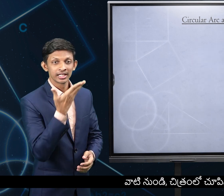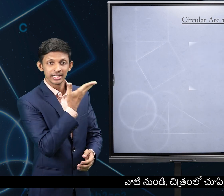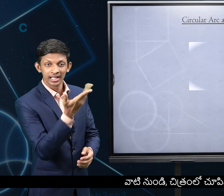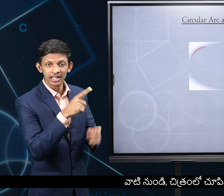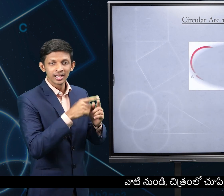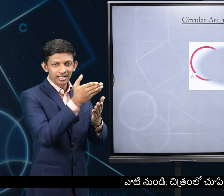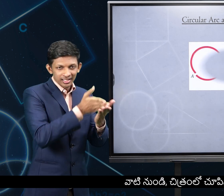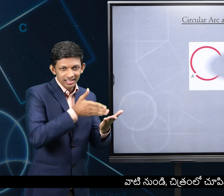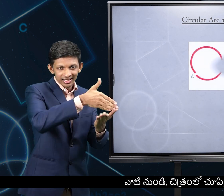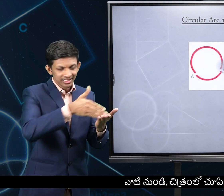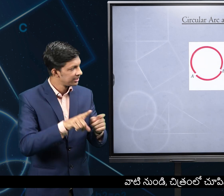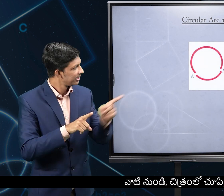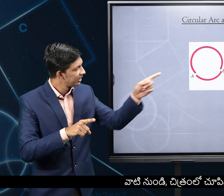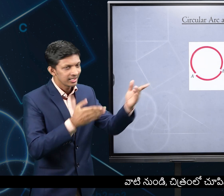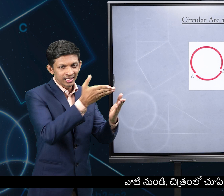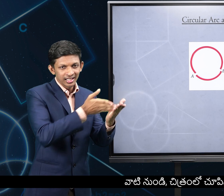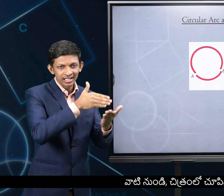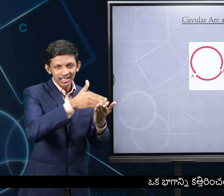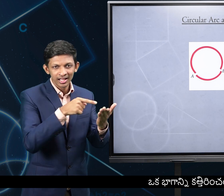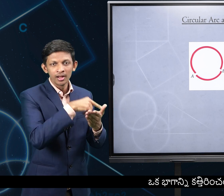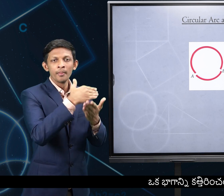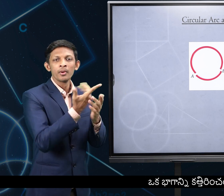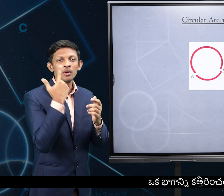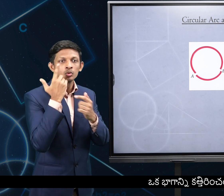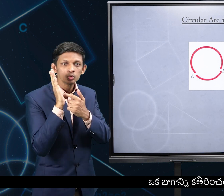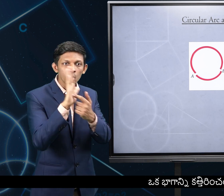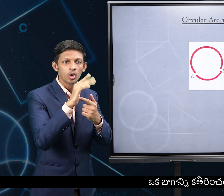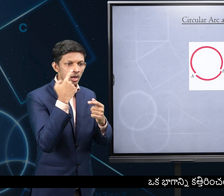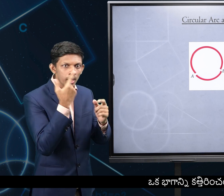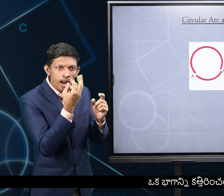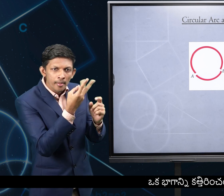వాటి నుండి చిత్రంలో చూపిన విధంగా ఒక భాగాన్ని కత్తిరించండి.